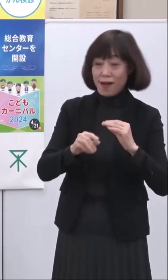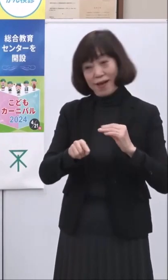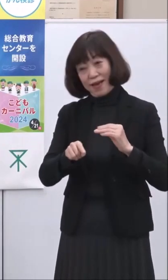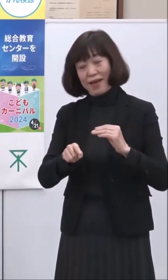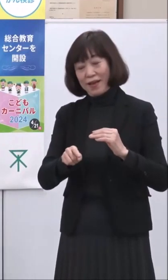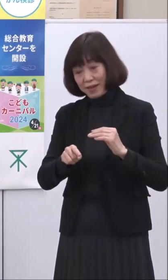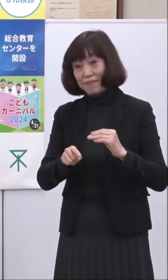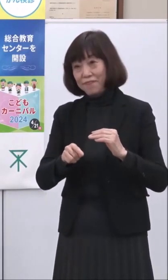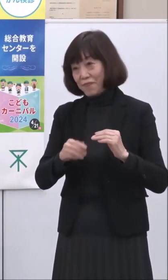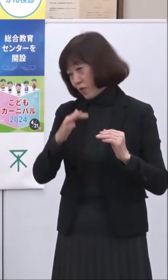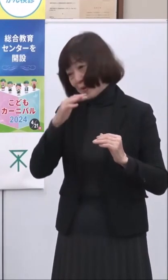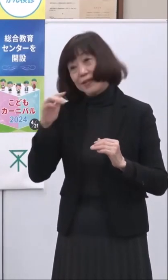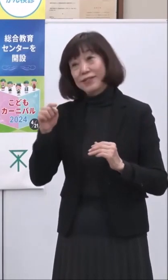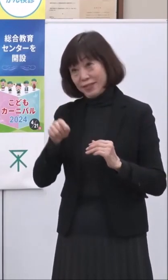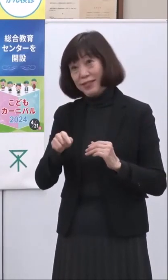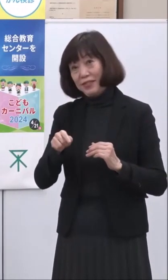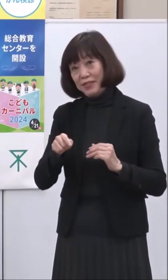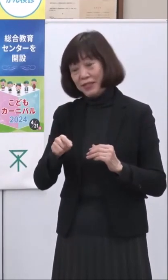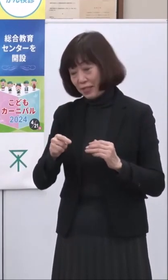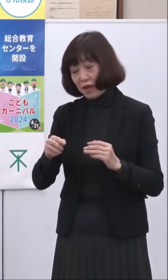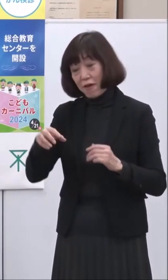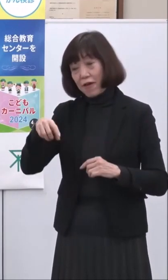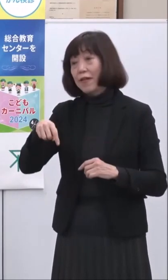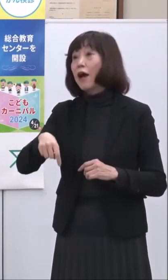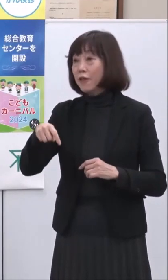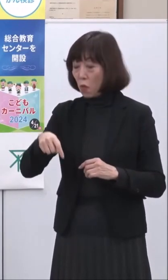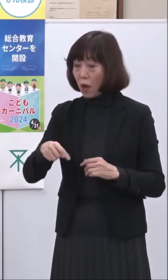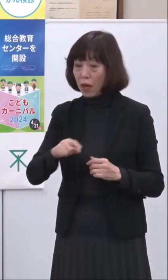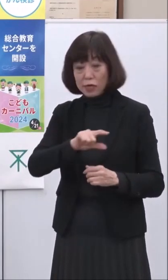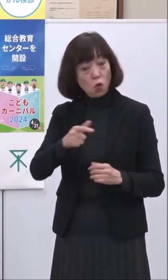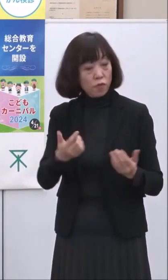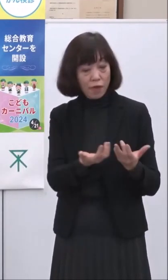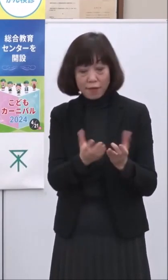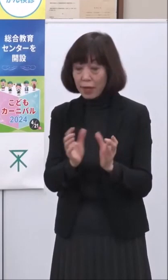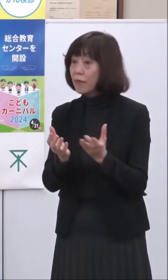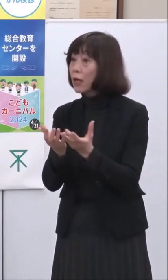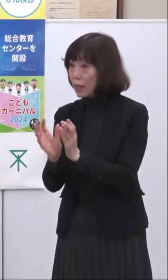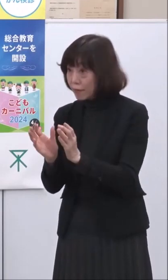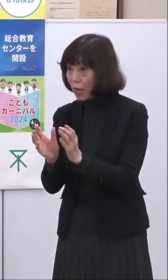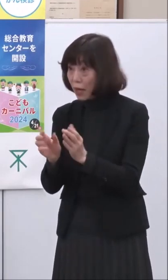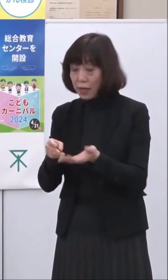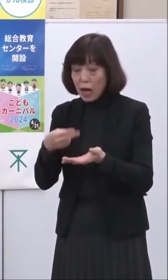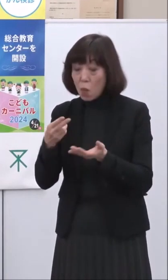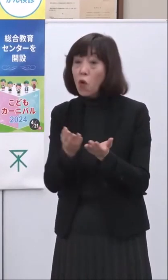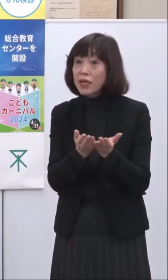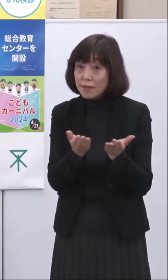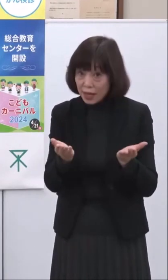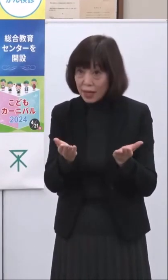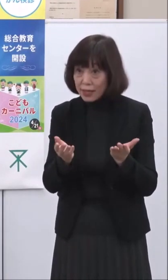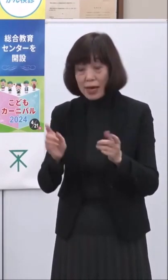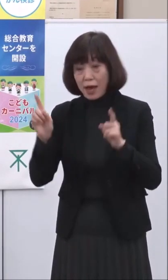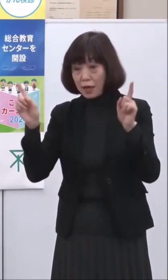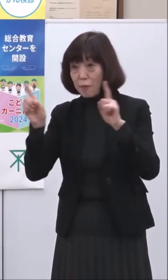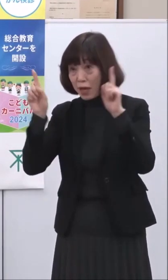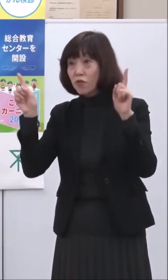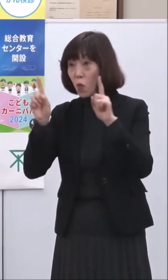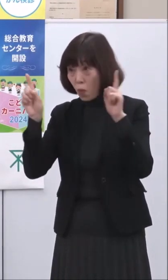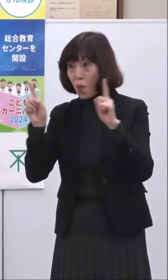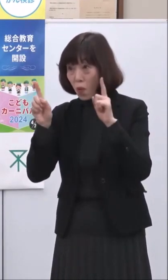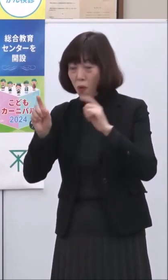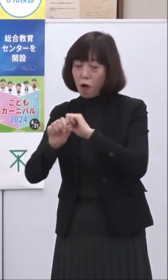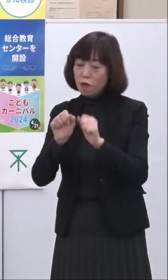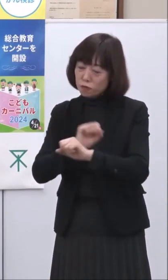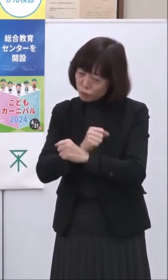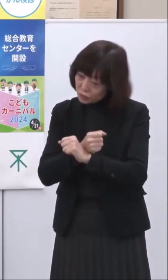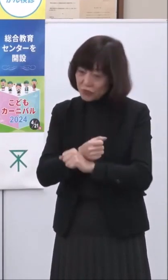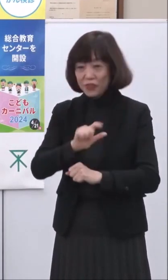であったり、会場内ではいろんな団体さんがですね、模擬店やイベントや工夫して、